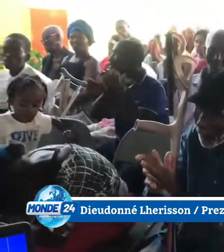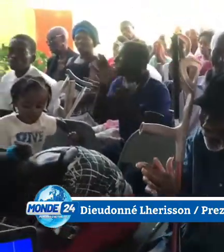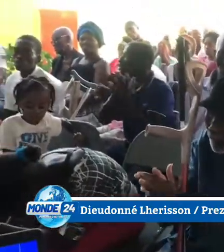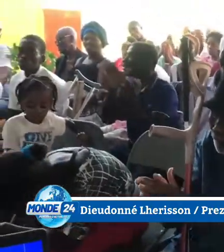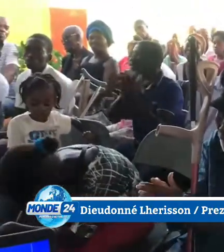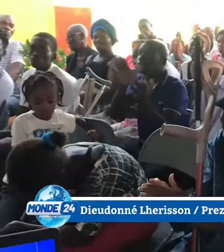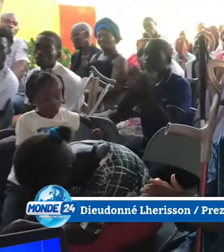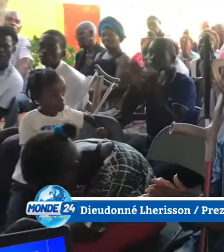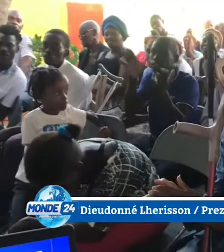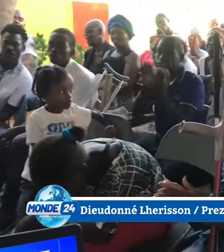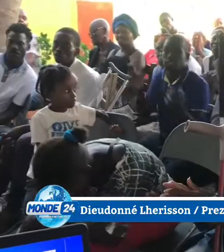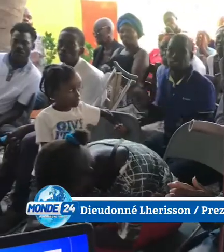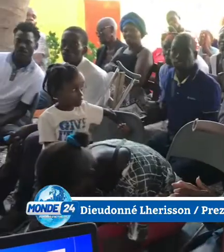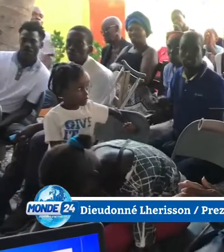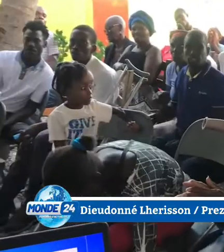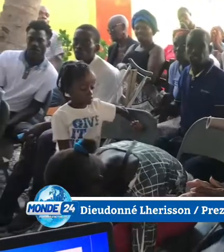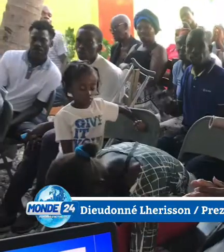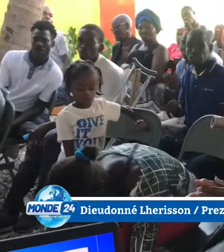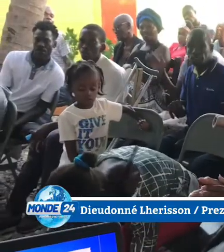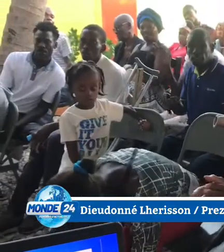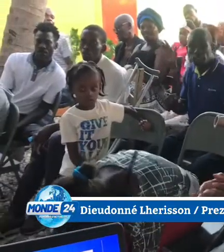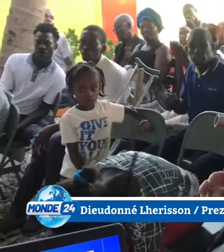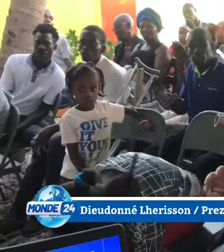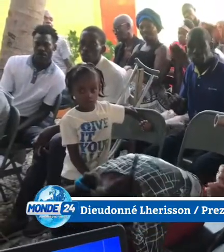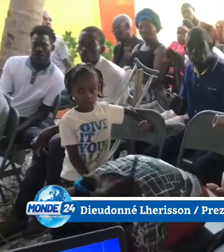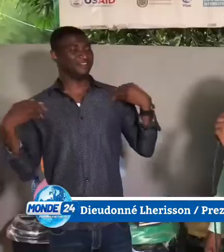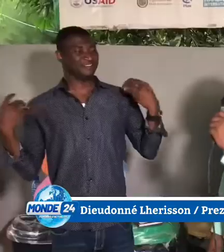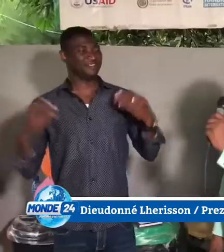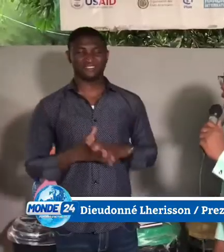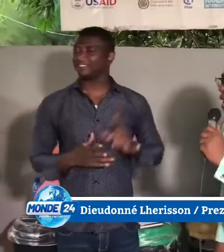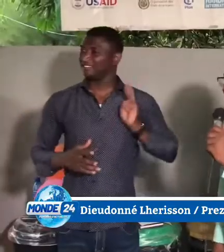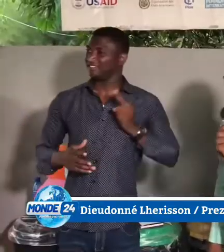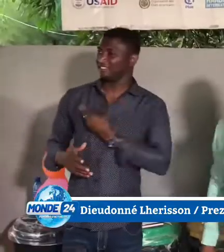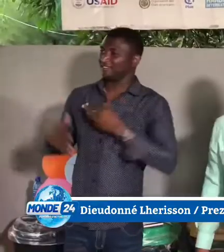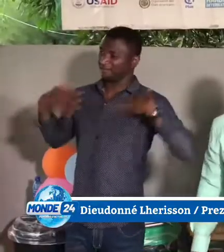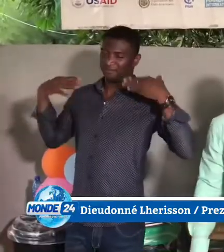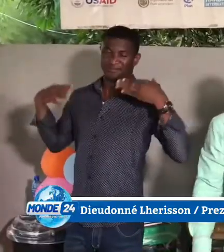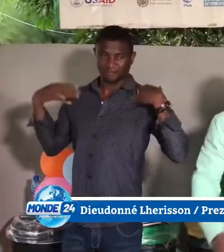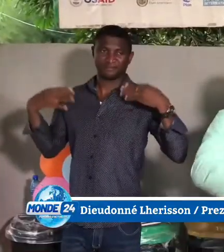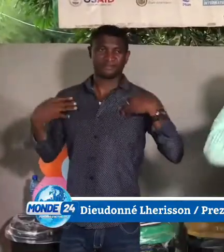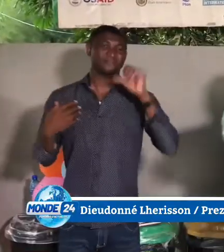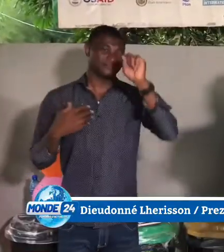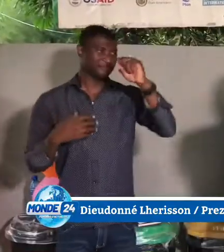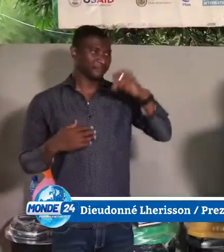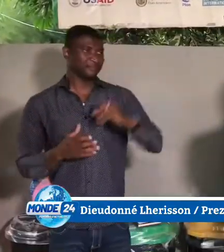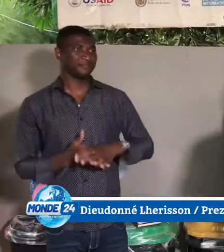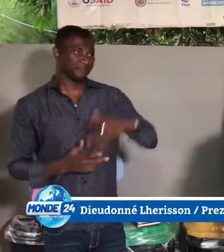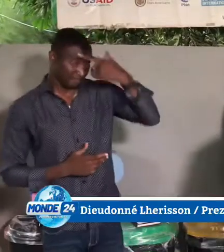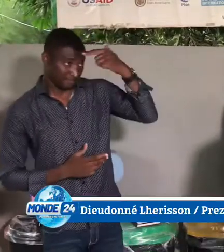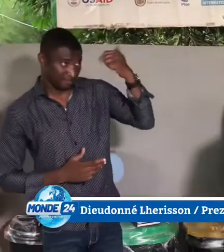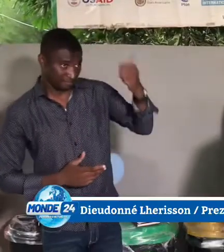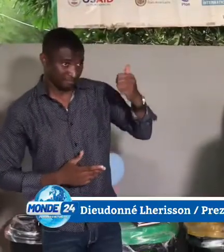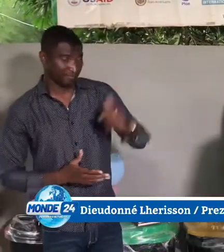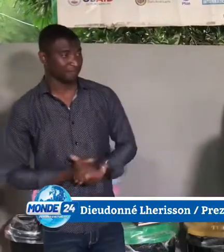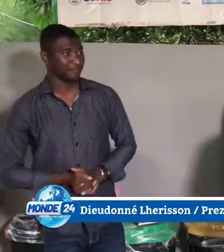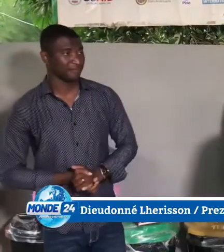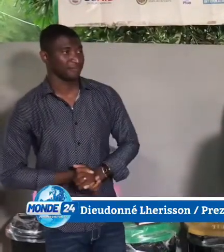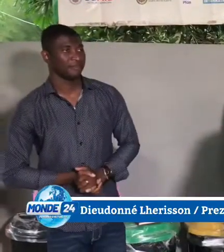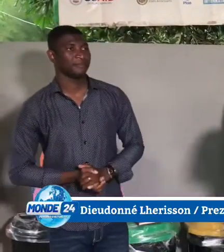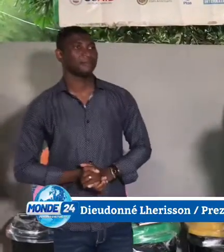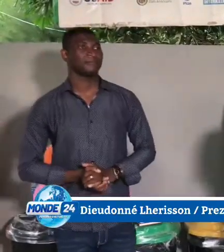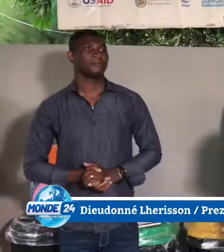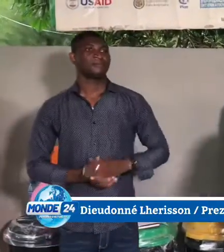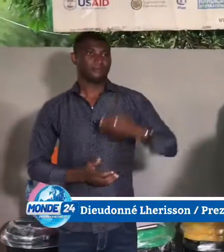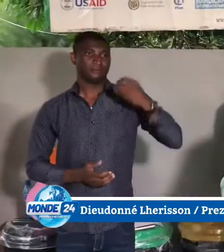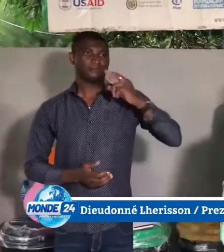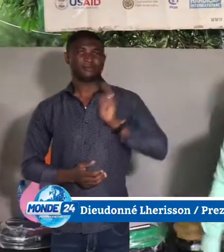jodi an parti blanc pas nous content oui nous content oui parce que nous